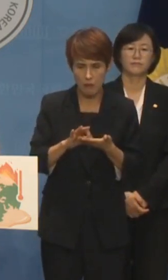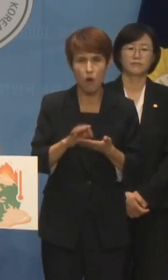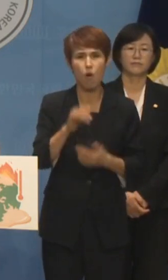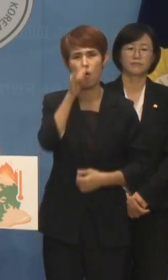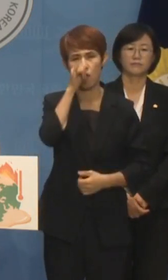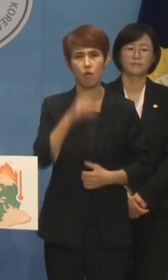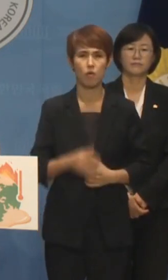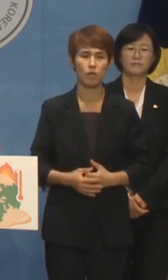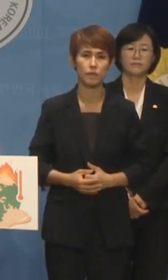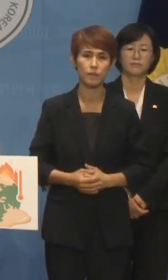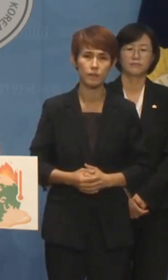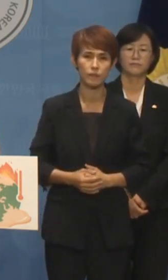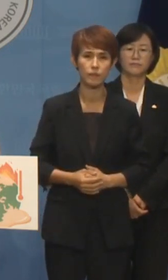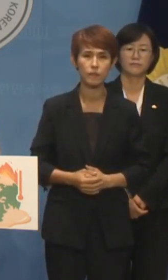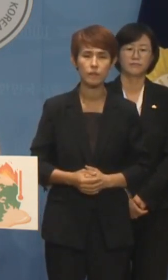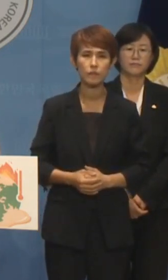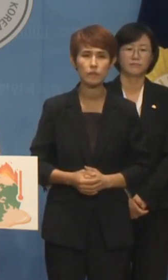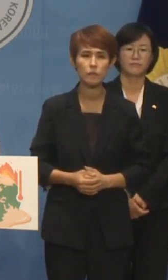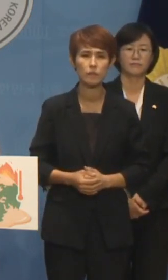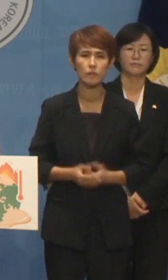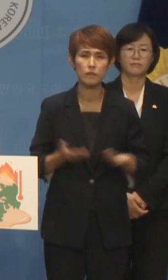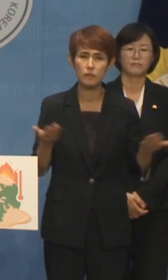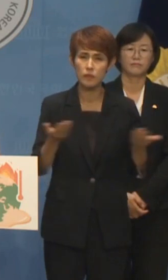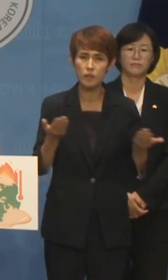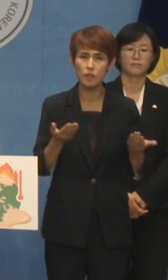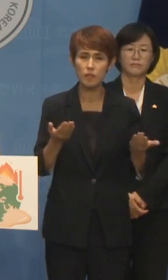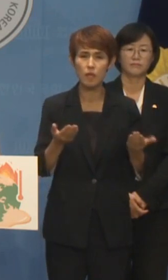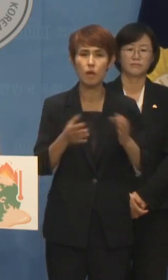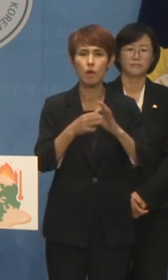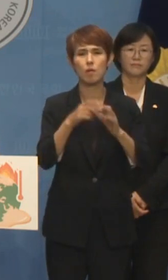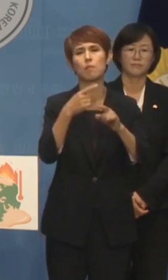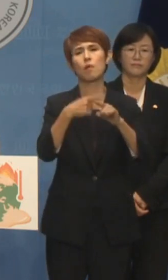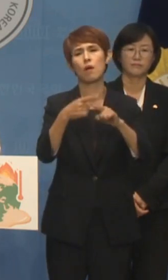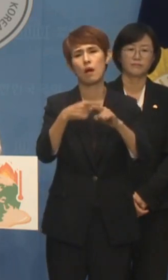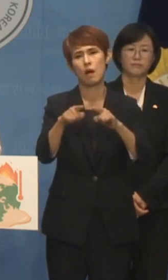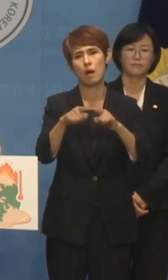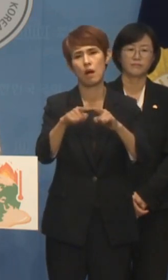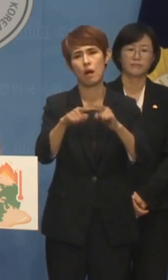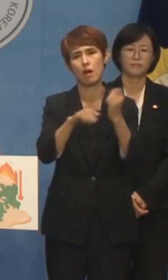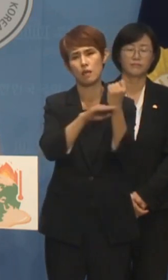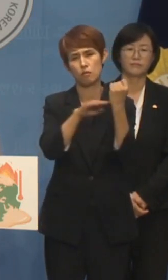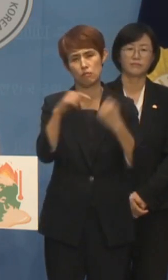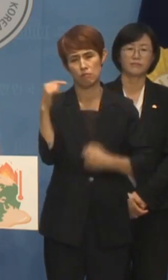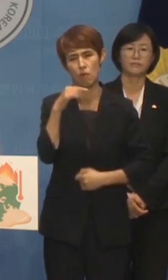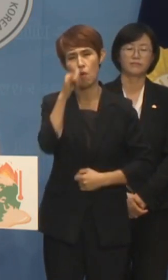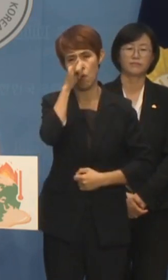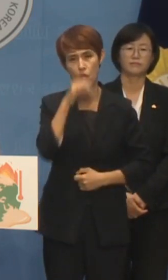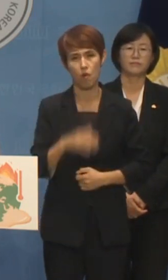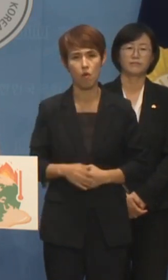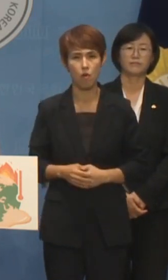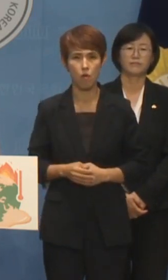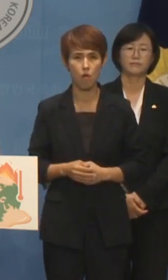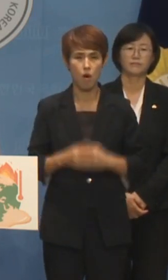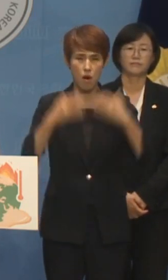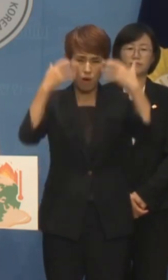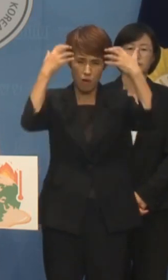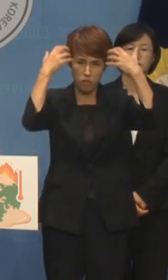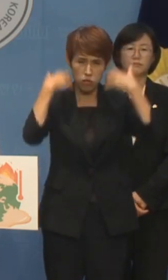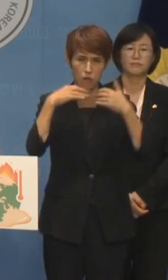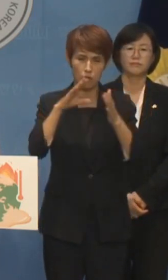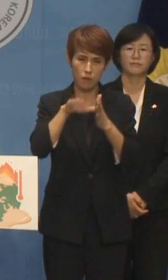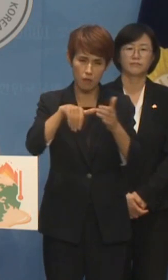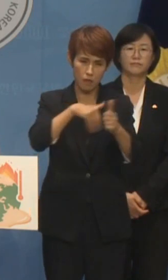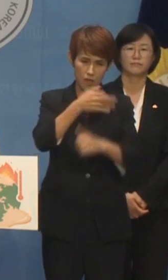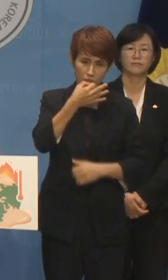이뿐만이 아니라 각종 업무 처리에 대한 평가 지표 때문에 폭염으로 인한 힘든 상황 속에